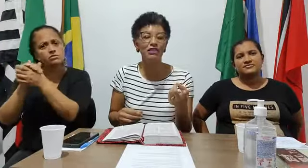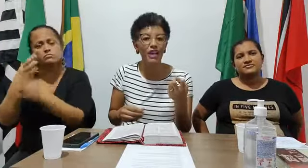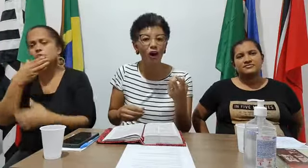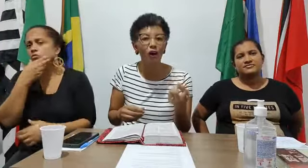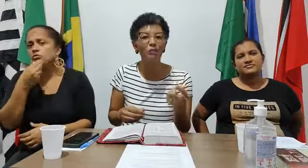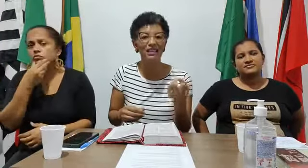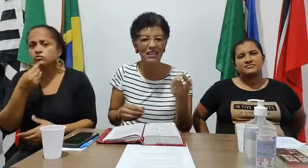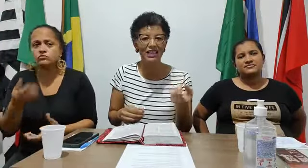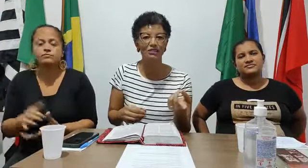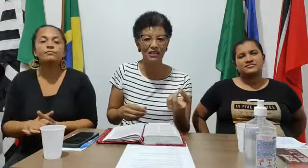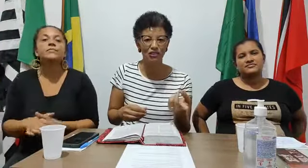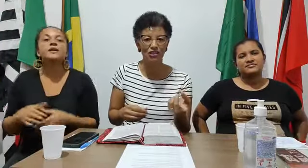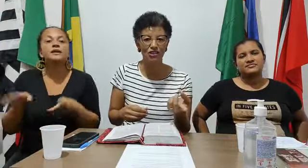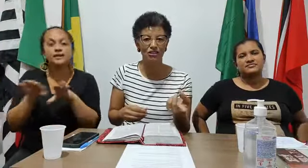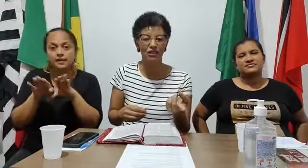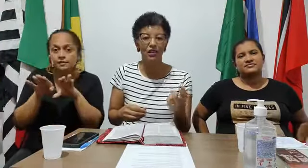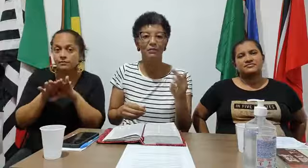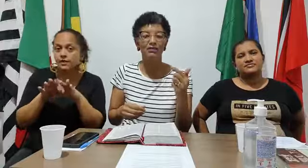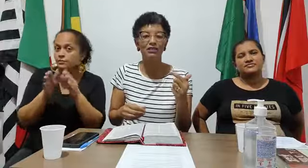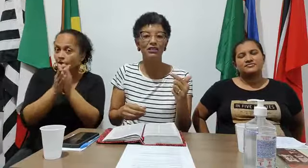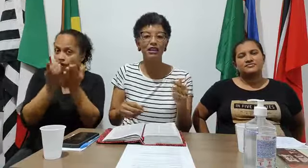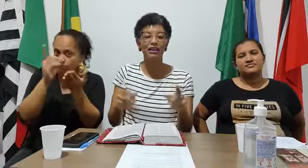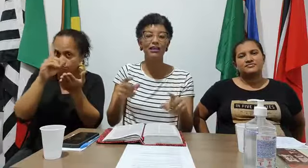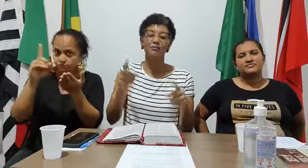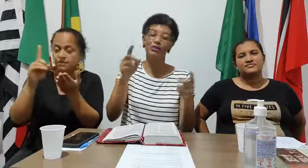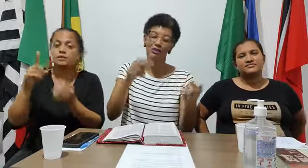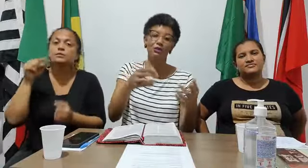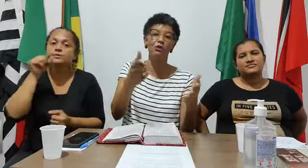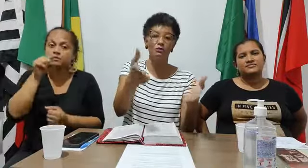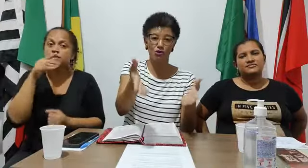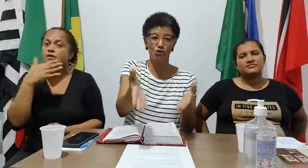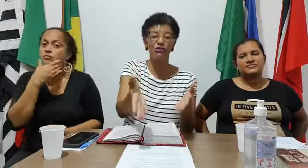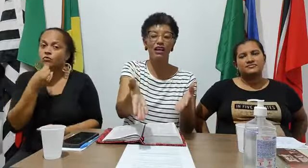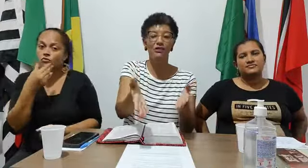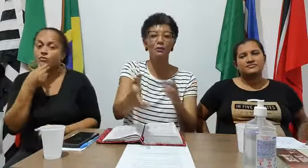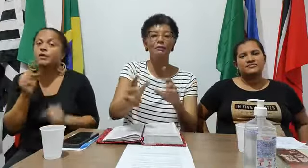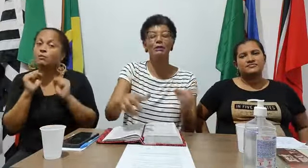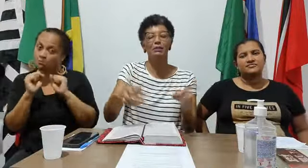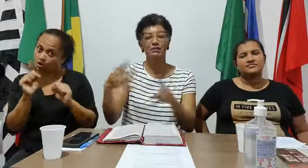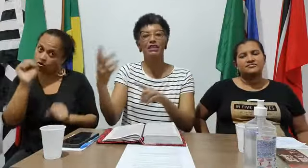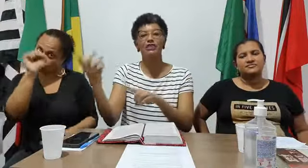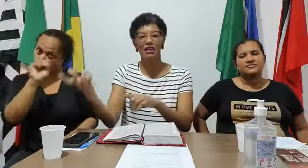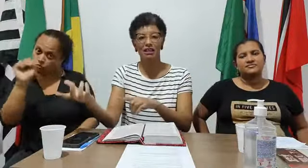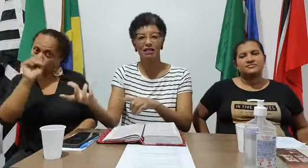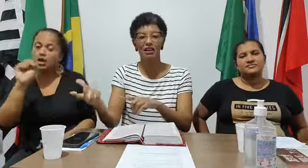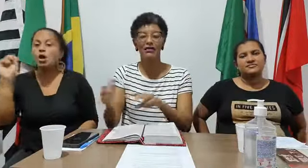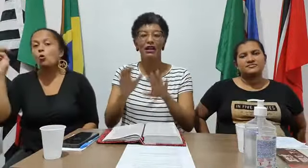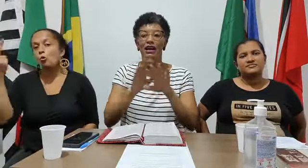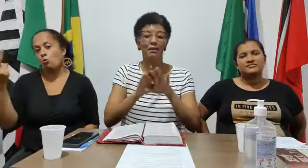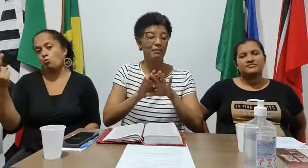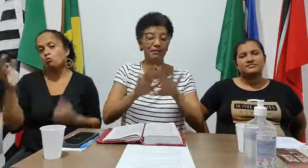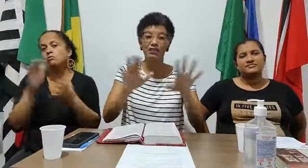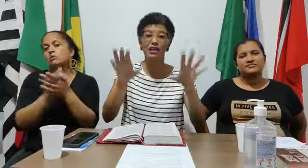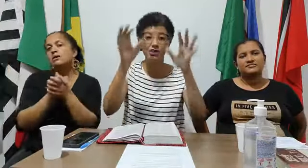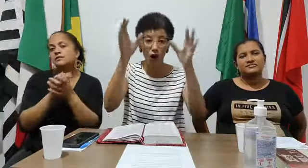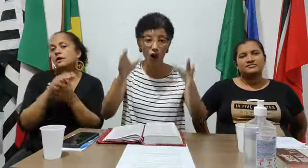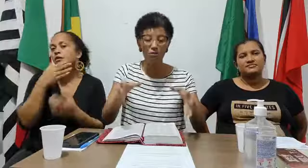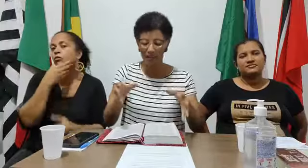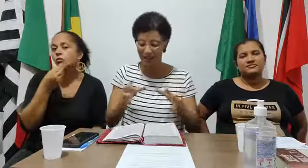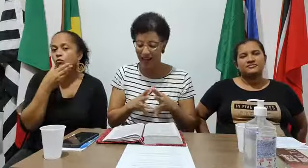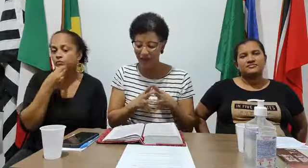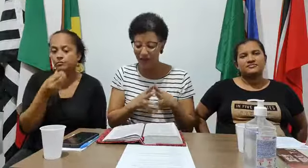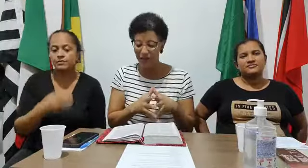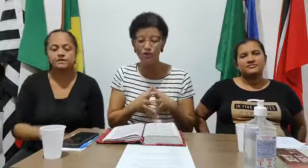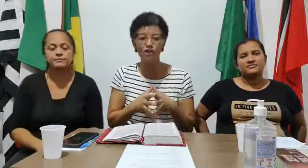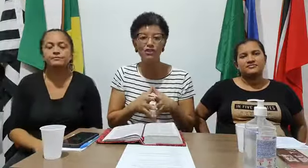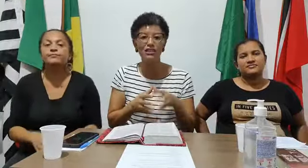para você, homem que está nos assistindo, para você que pode ser um homem solteiro, mas para você que já é casado, para vocês